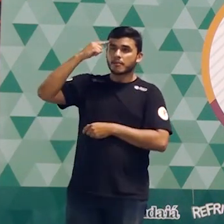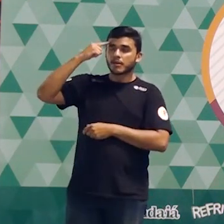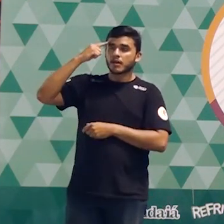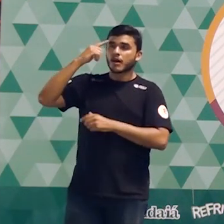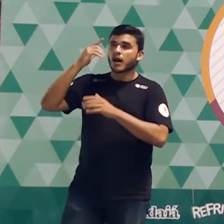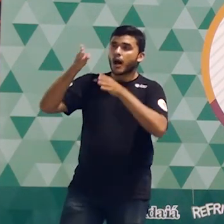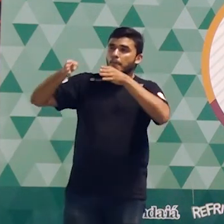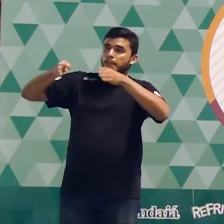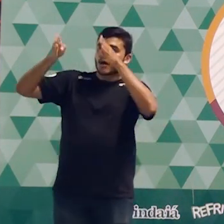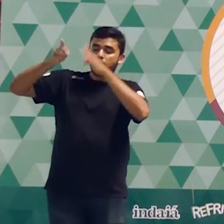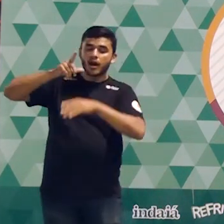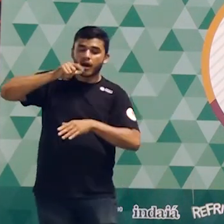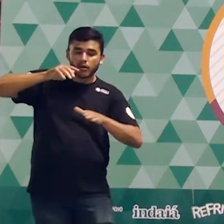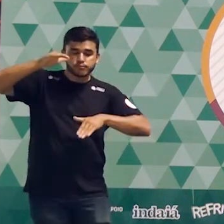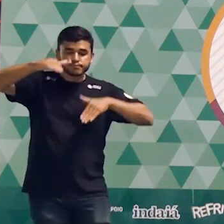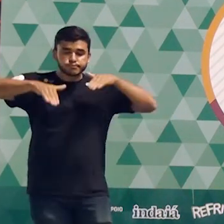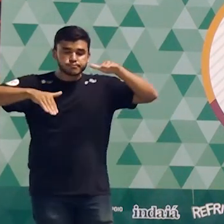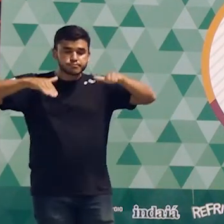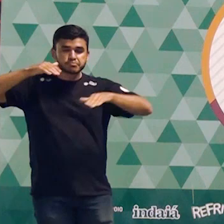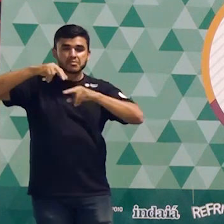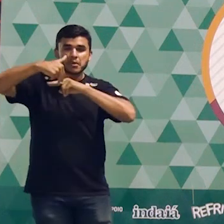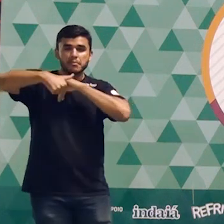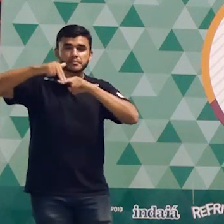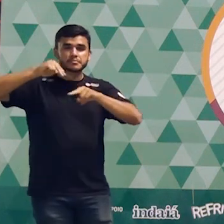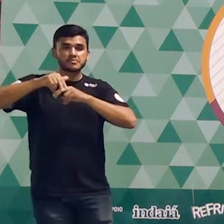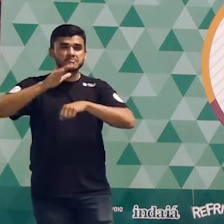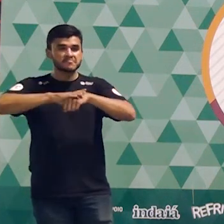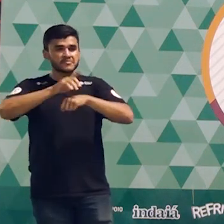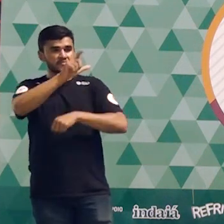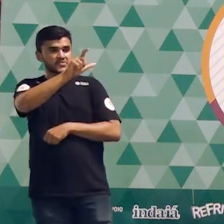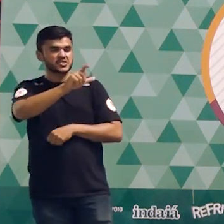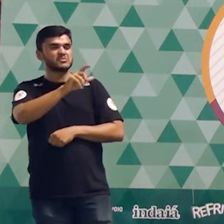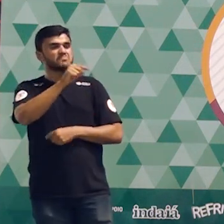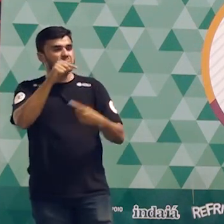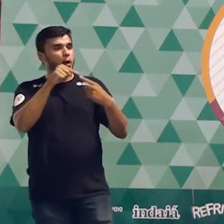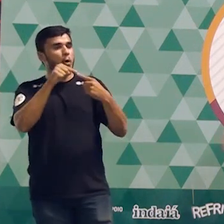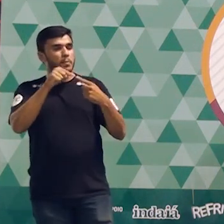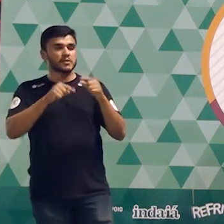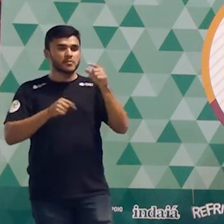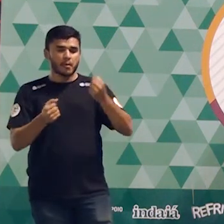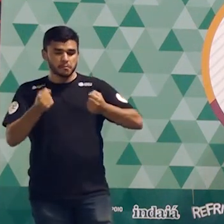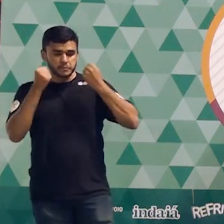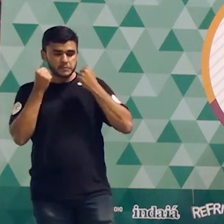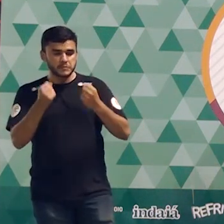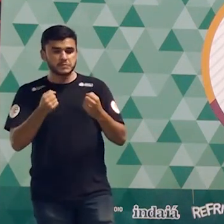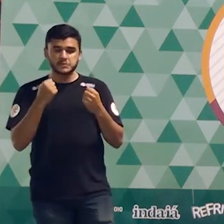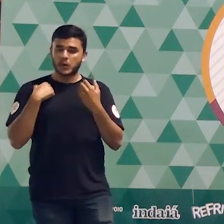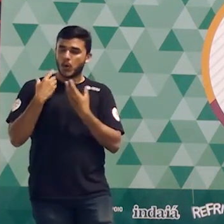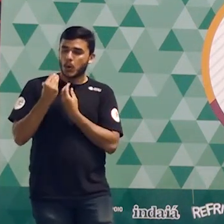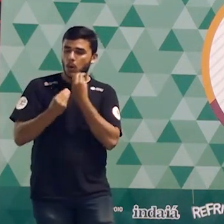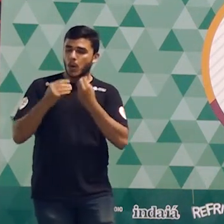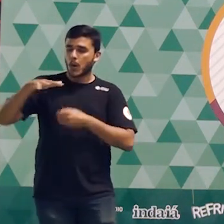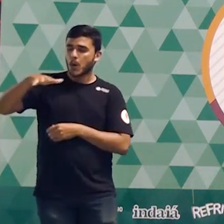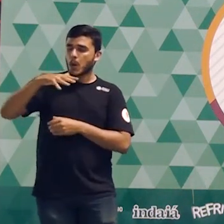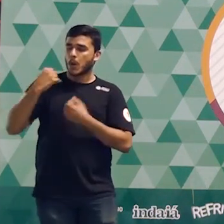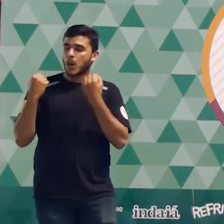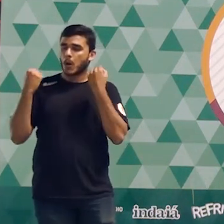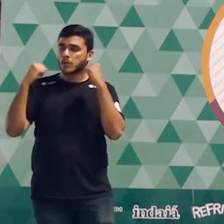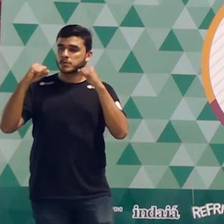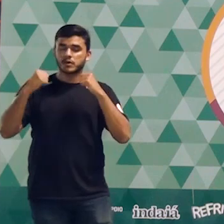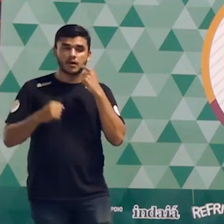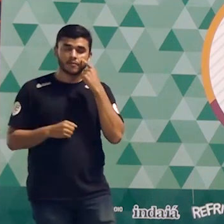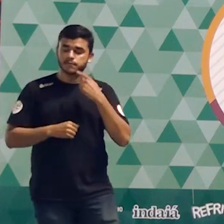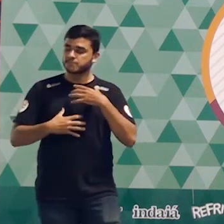de lazer. Eu consigo te ver na área fitness, malhando. Aquele apartamento é você, entendeu? O cara passa aquele queixo, tu